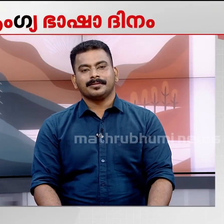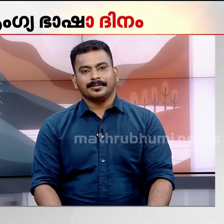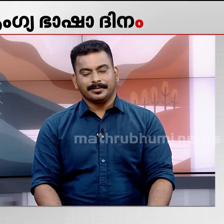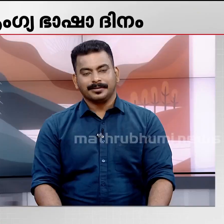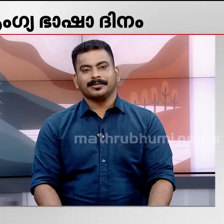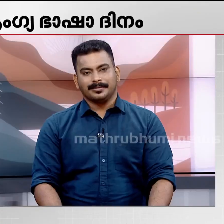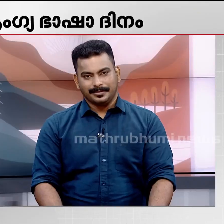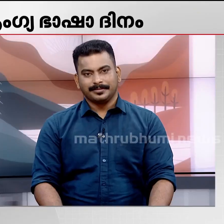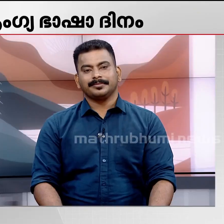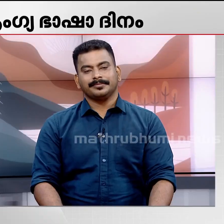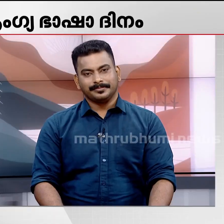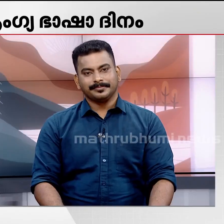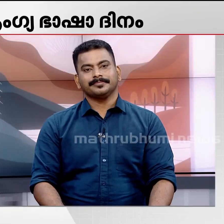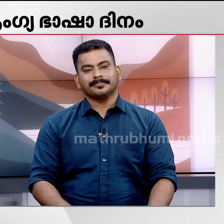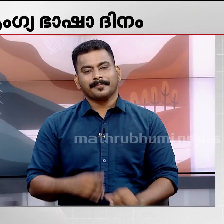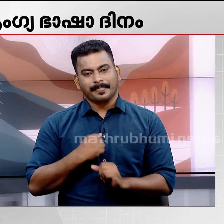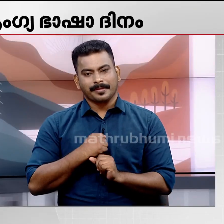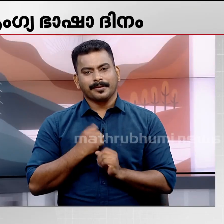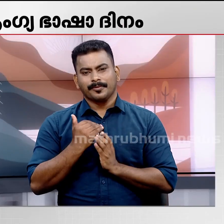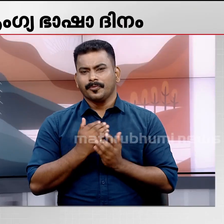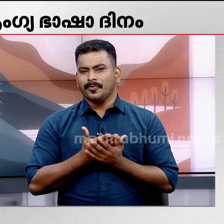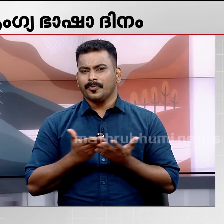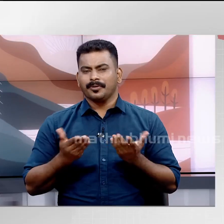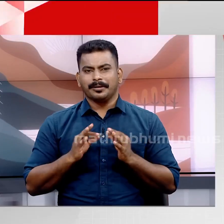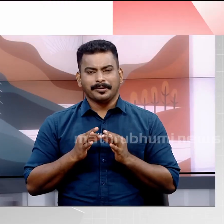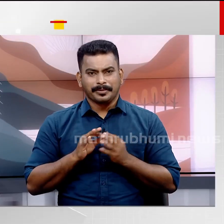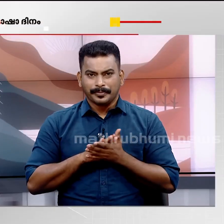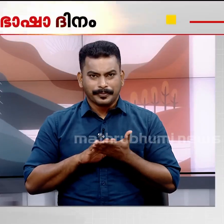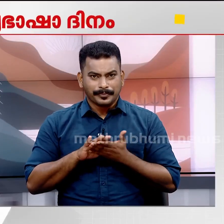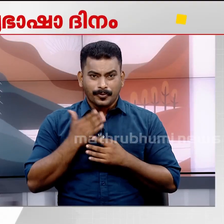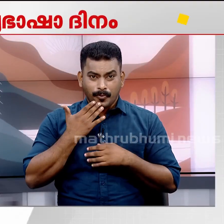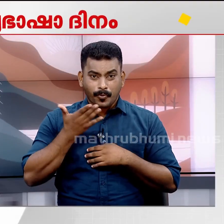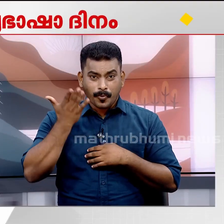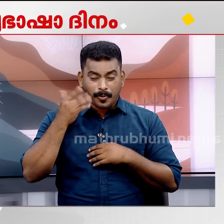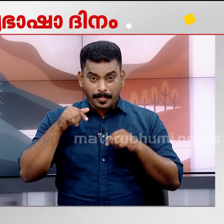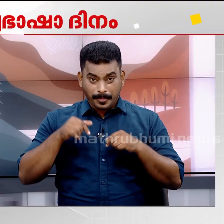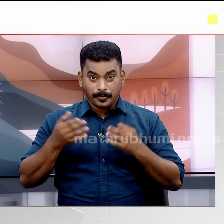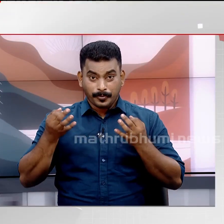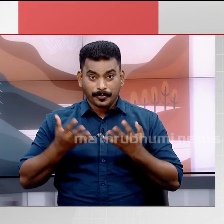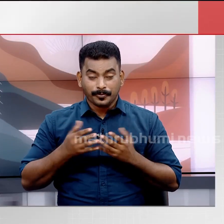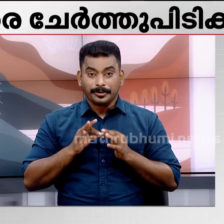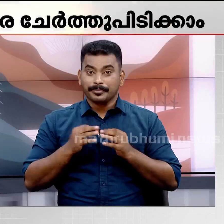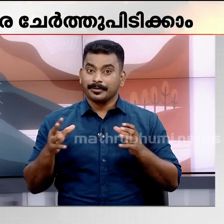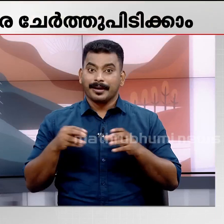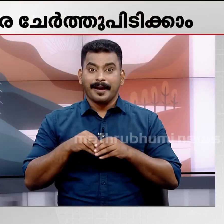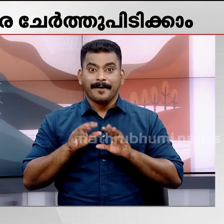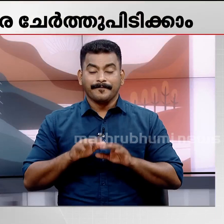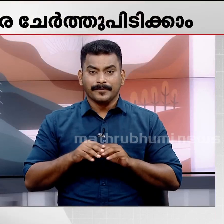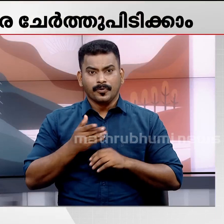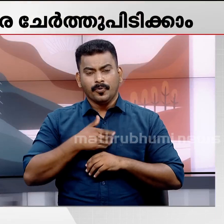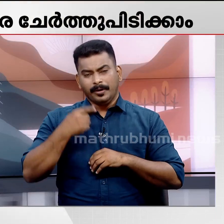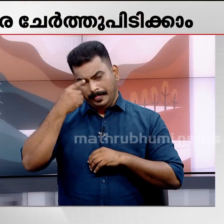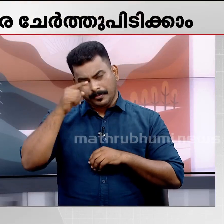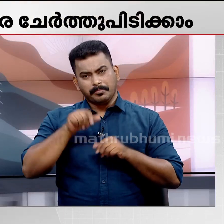സർക്കാർ പരിപാടികളിലോ അല്ലെങ്കിൽ മറ്റ് ഇവൻറ്റ്സിലൊന്നും ആംഗ്യഭാഷയിൽ അത് അവതരിപ്പിച്ചു കൊടുക്കുന്ന ആളുകളെ കാണാറില്ല. പക്ഷേ ഇപ്പോൾ അത് കൃത്യമായി നമ്മളെല്ലാവരെയും